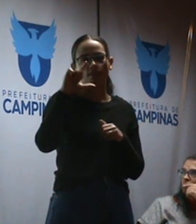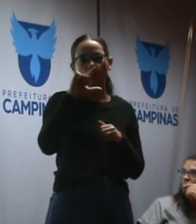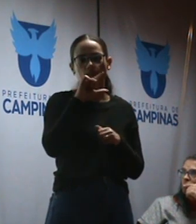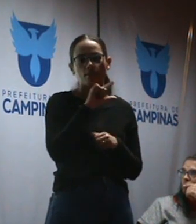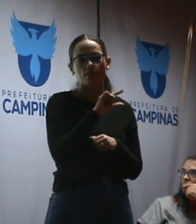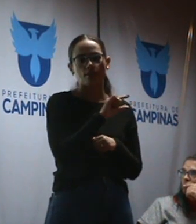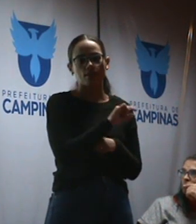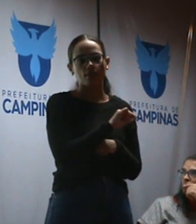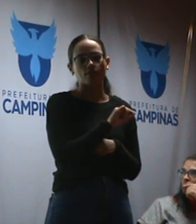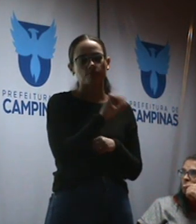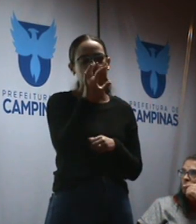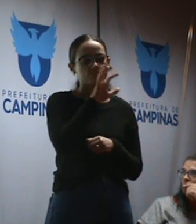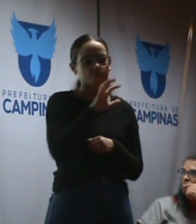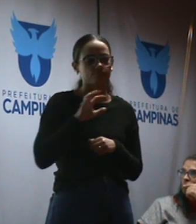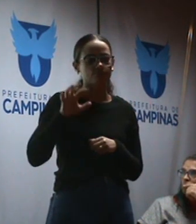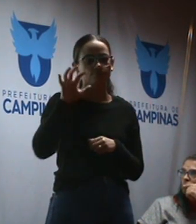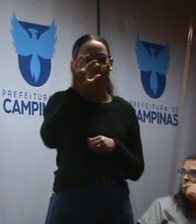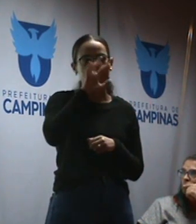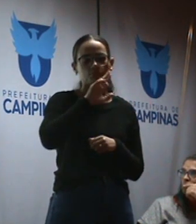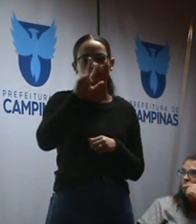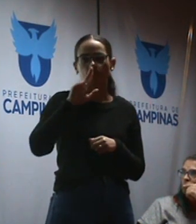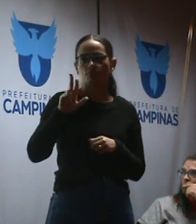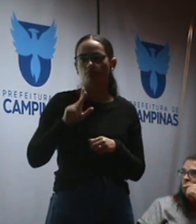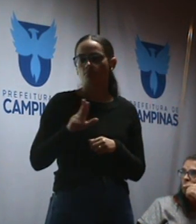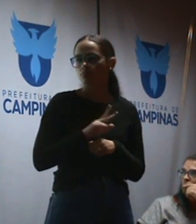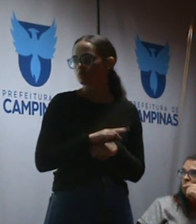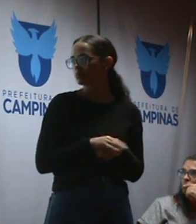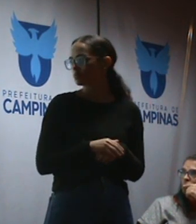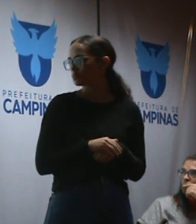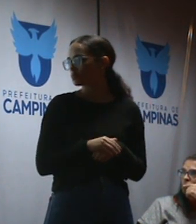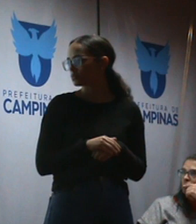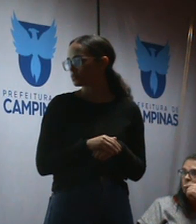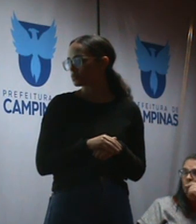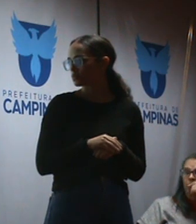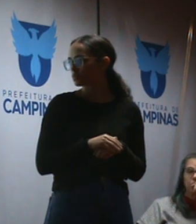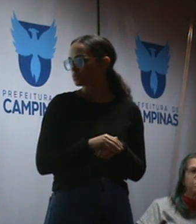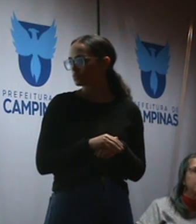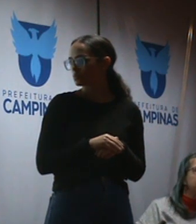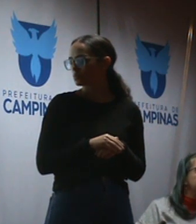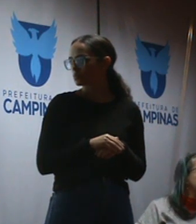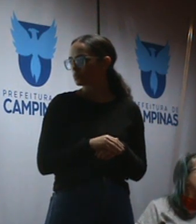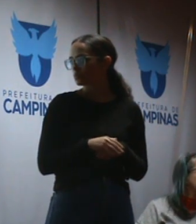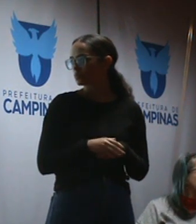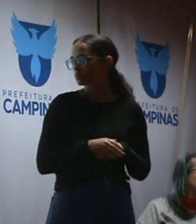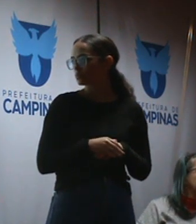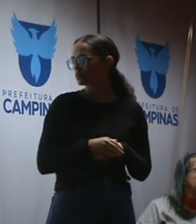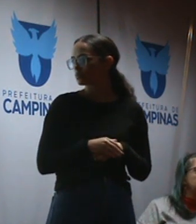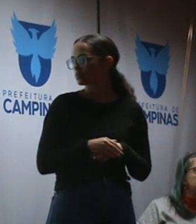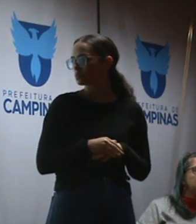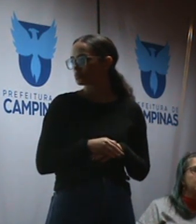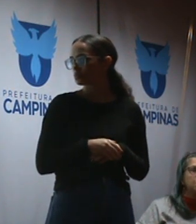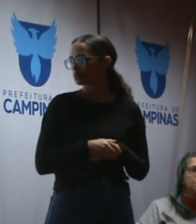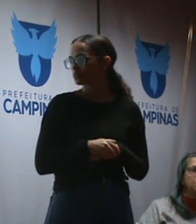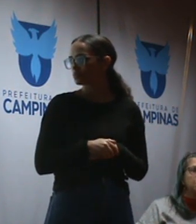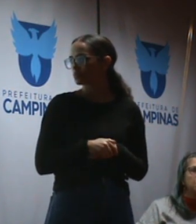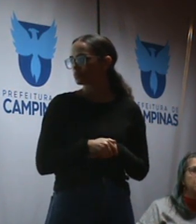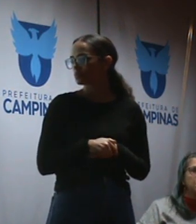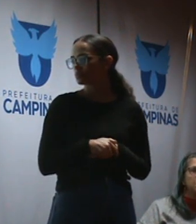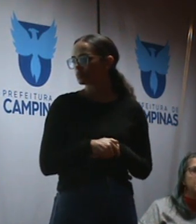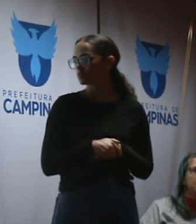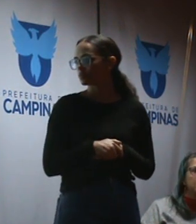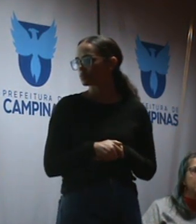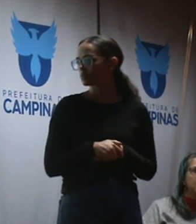dessas regiões serem diferentes. Então a incidência está seguindo a mesma proporção aqui dos números de casos confirmados.